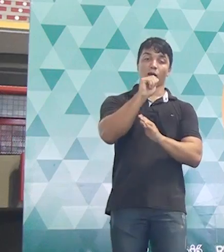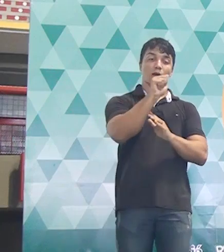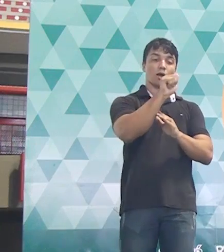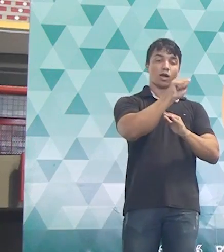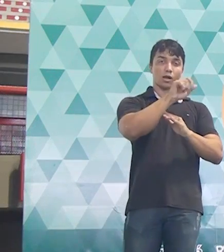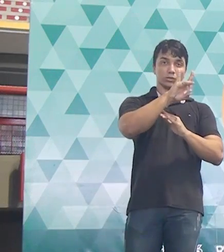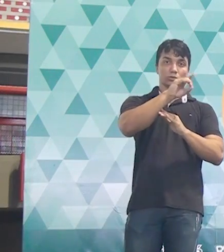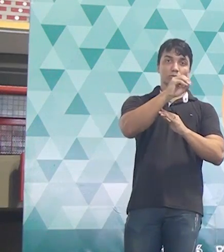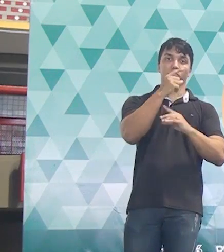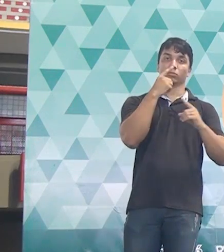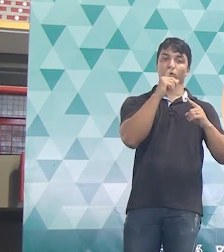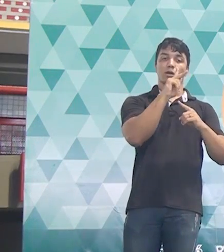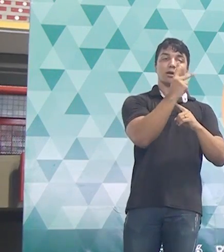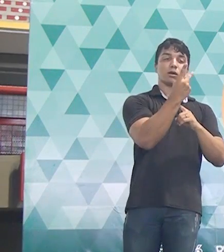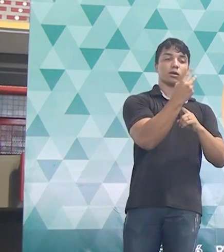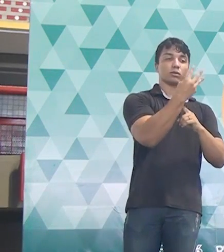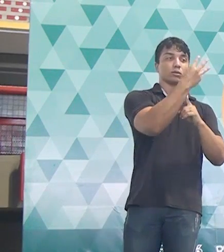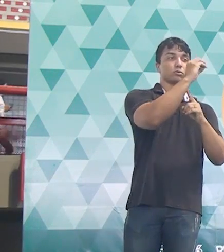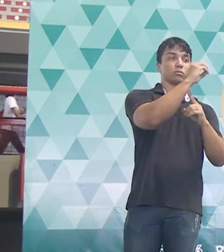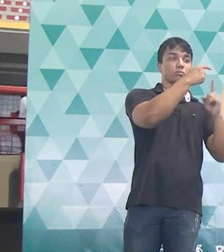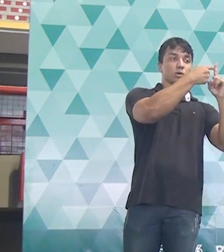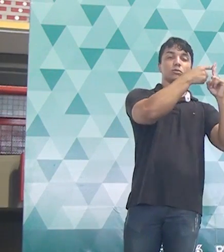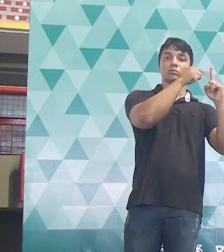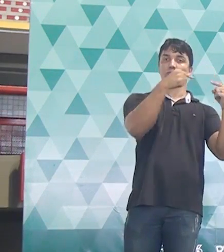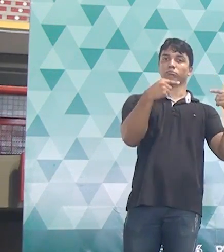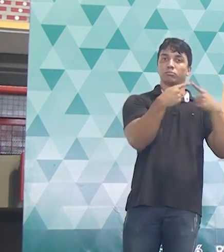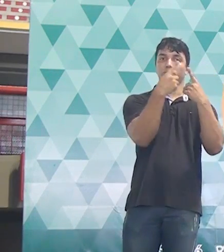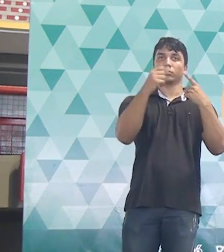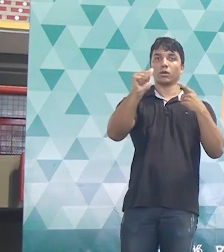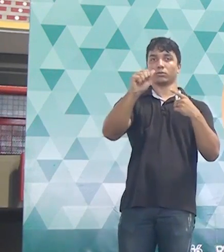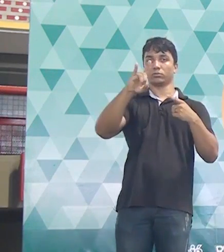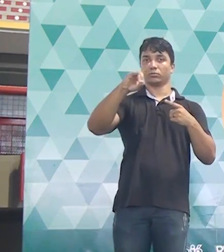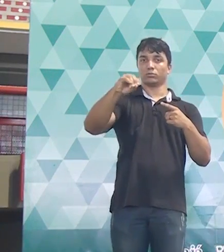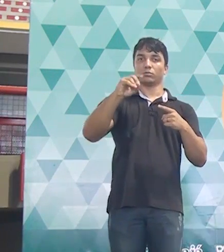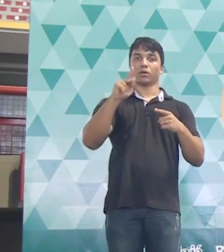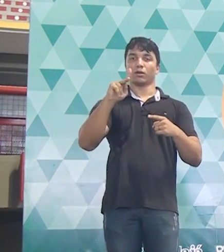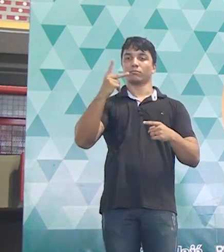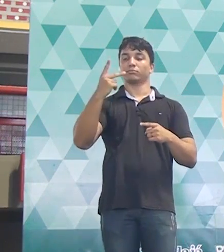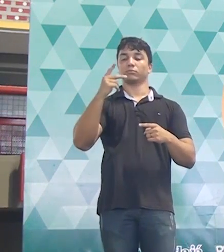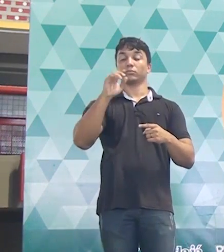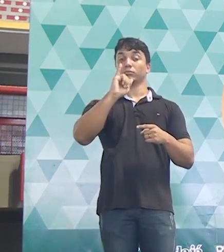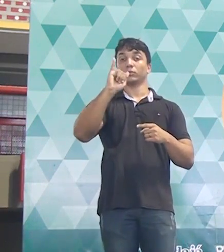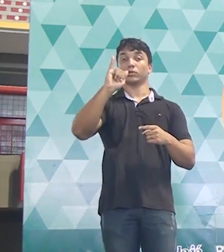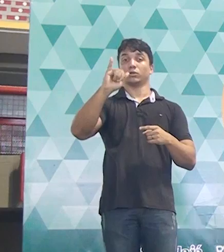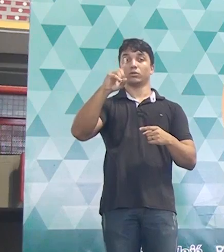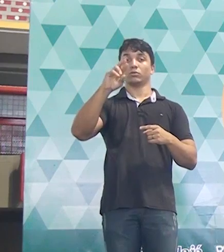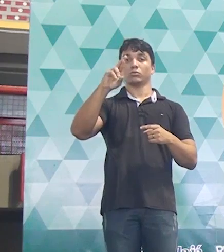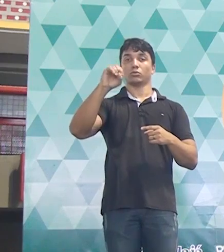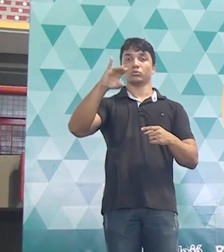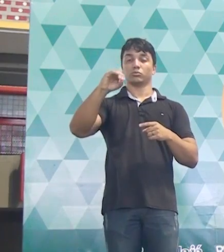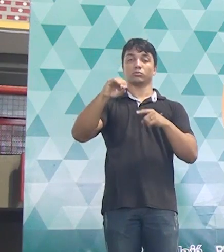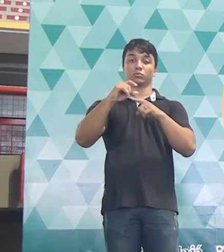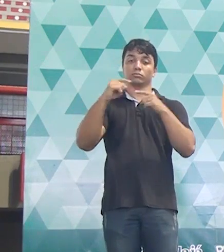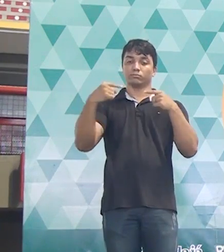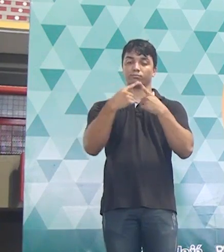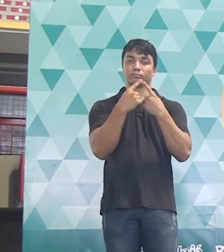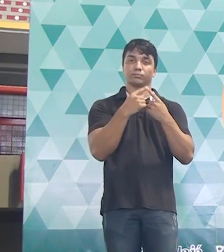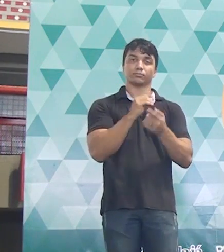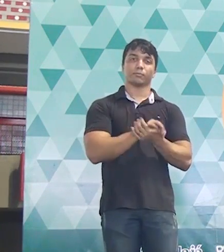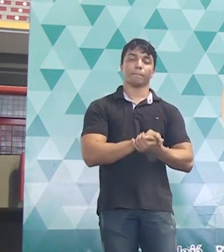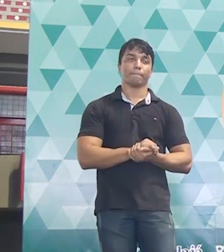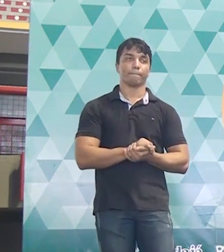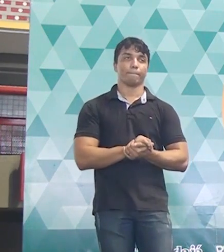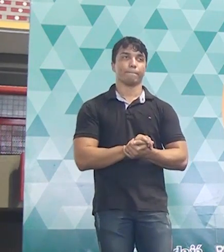que libera H3O+, hidrônio. É que o H+ liberado reage com água